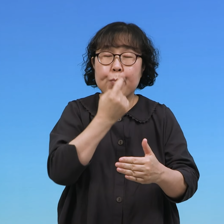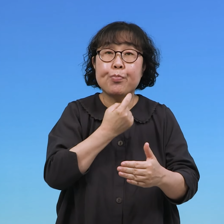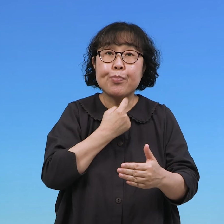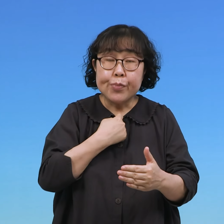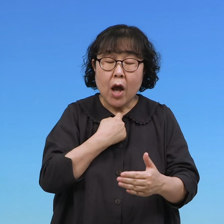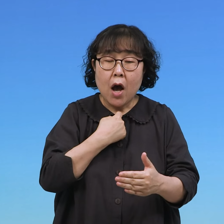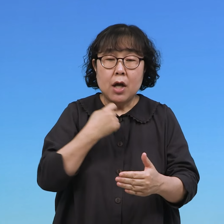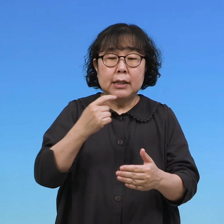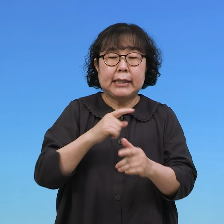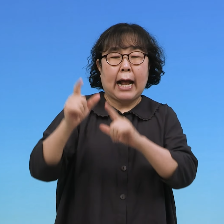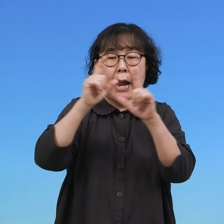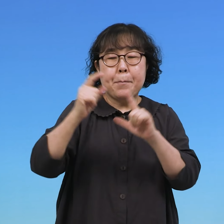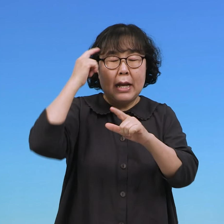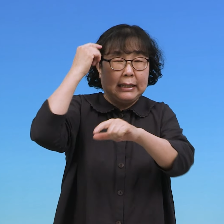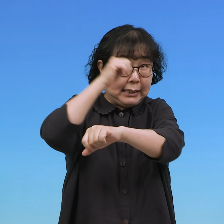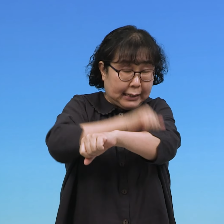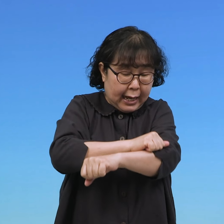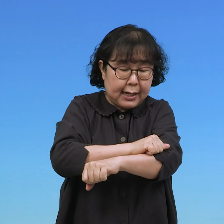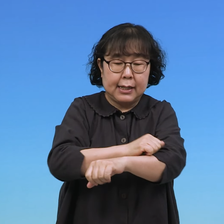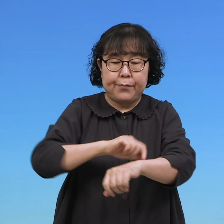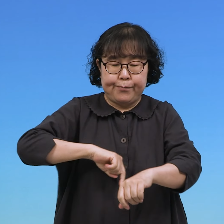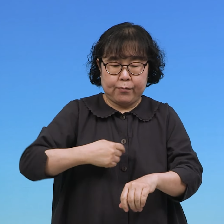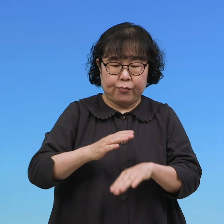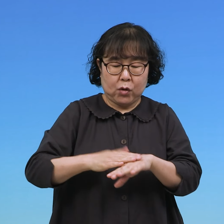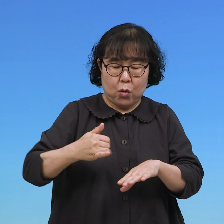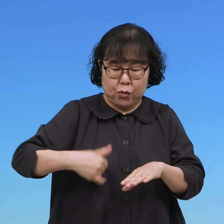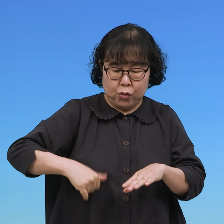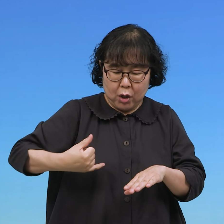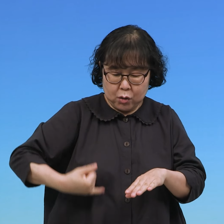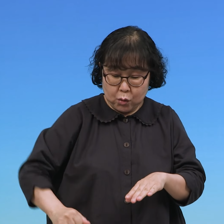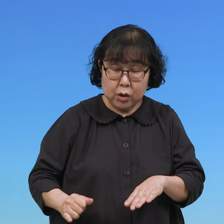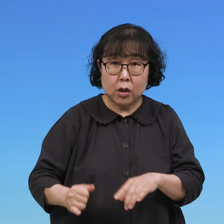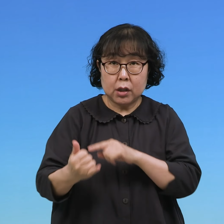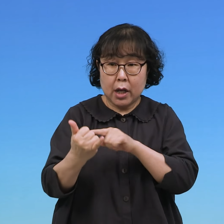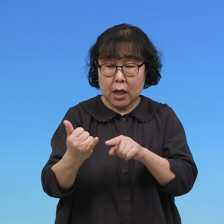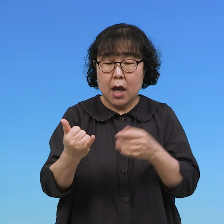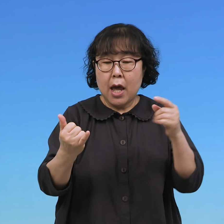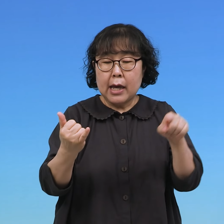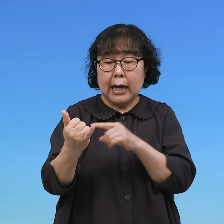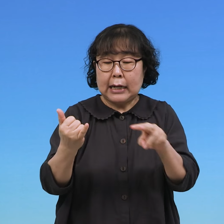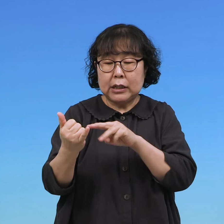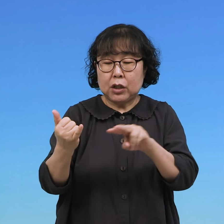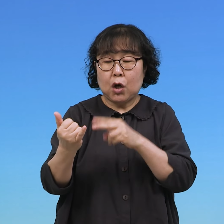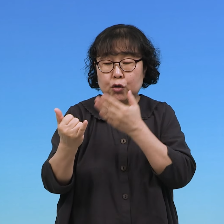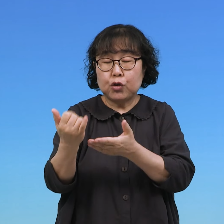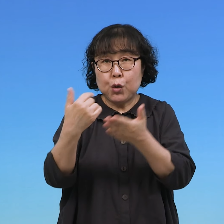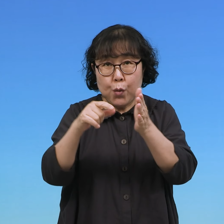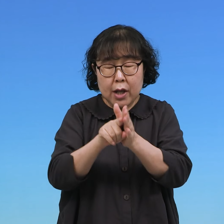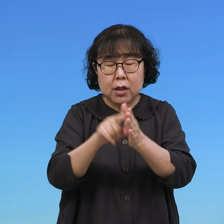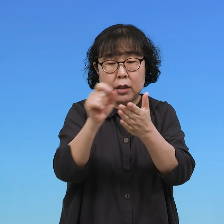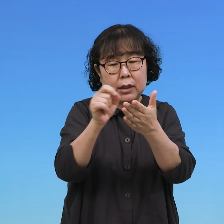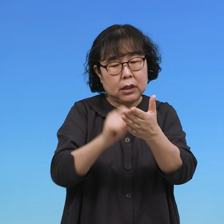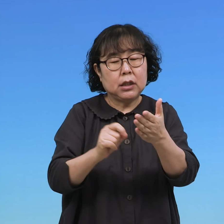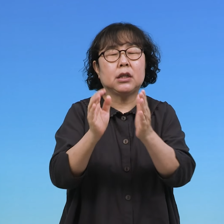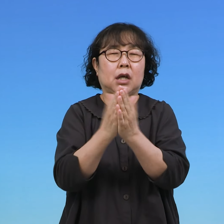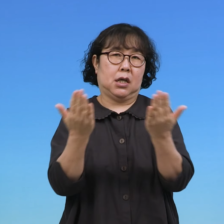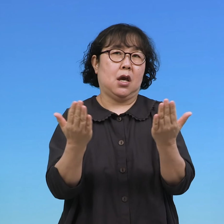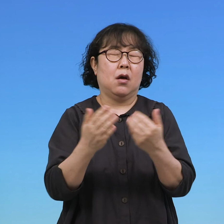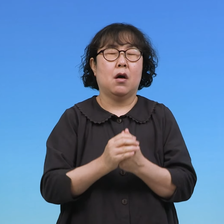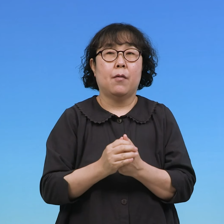손녀들을 위해서 쓴 책이라는 거, 이것이 굉장히 귀하게 느껴졌습니다. 어른들의 삶의